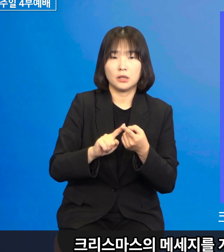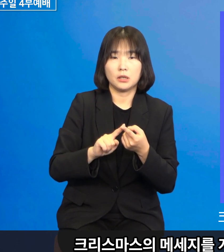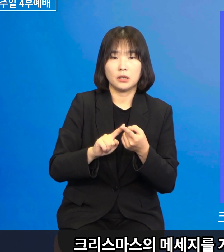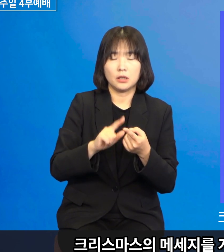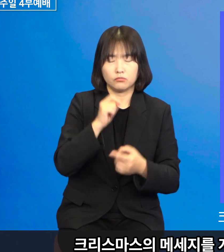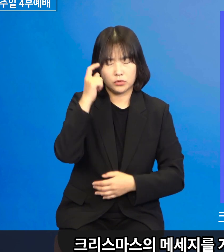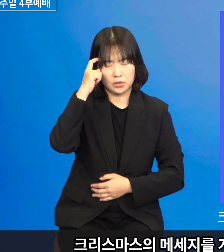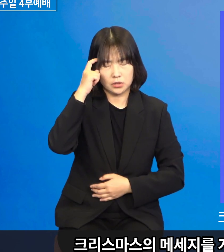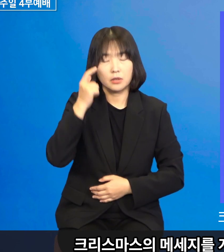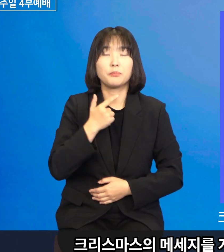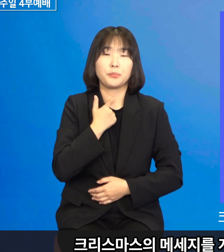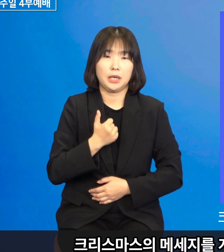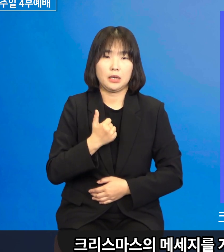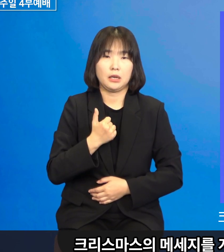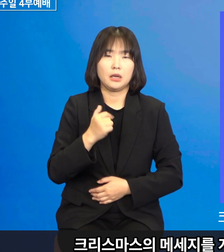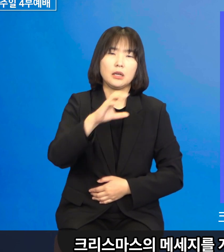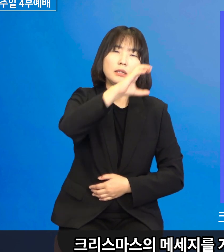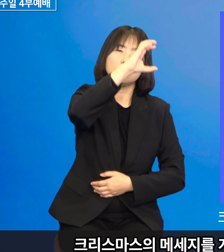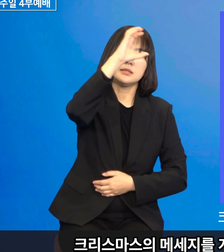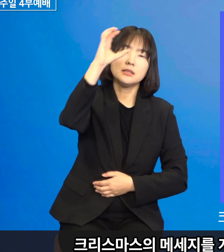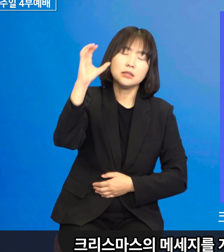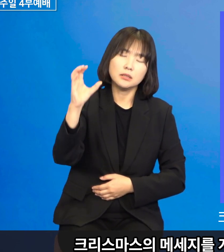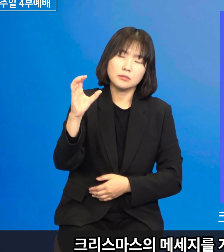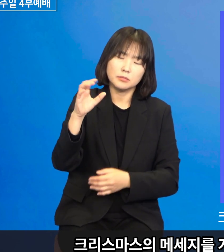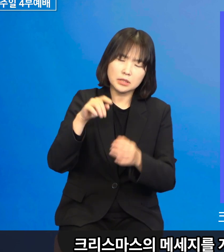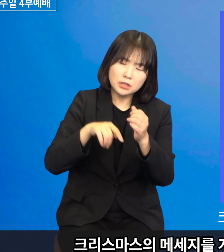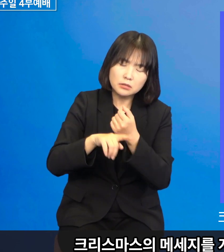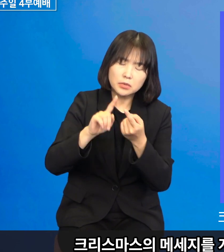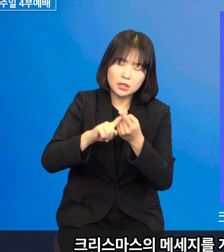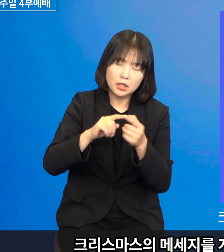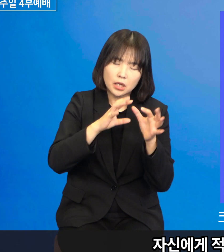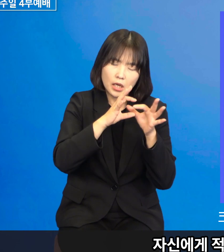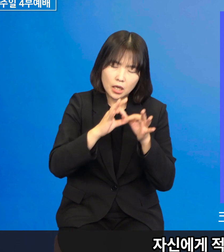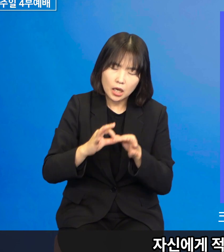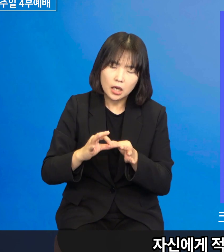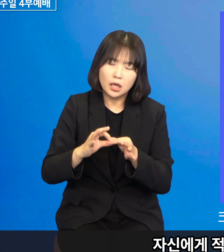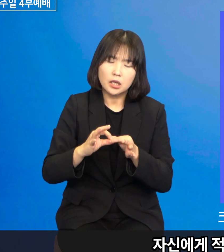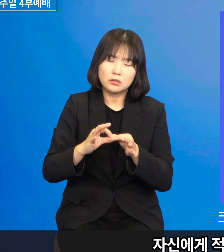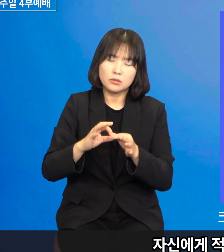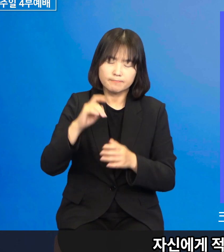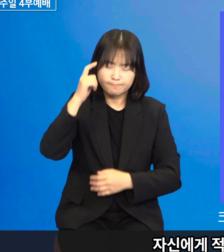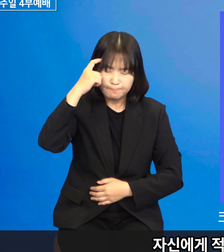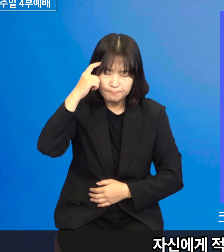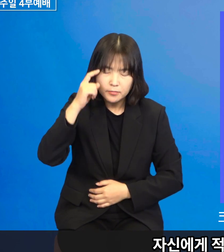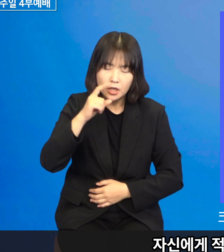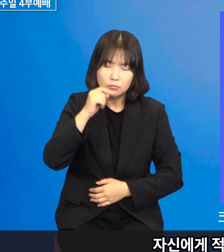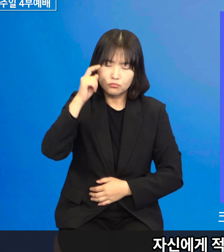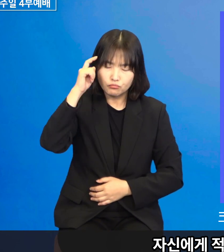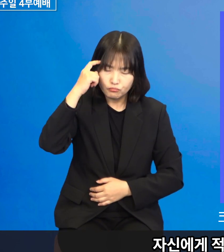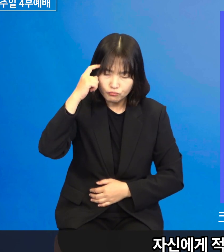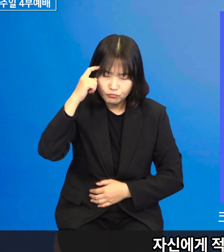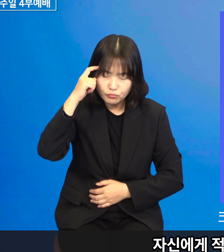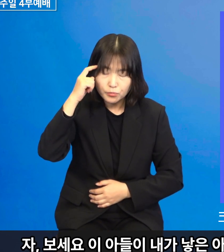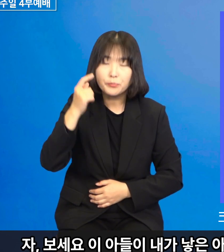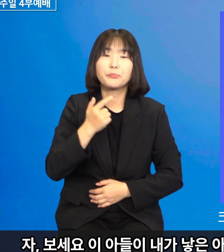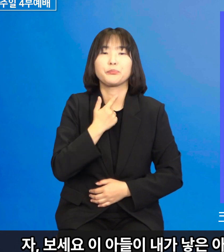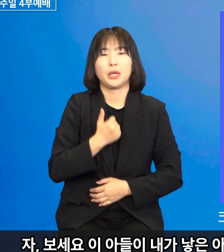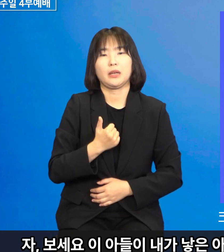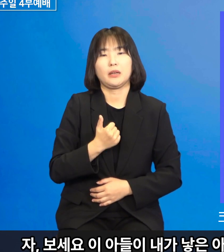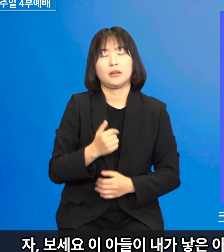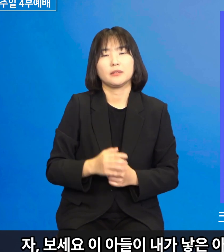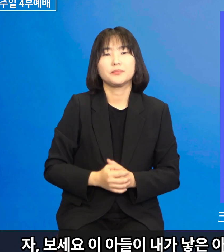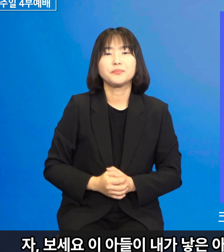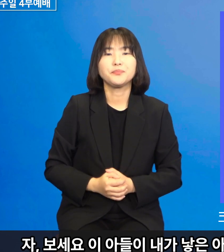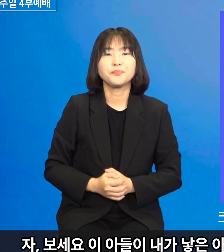크리스마스의 메시지를 계속 깊이 생각하고 묵상하고 자신에게 적용을 한 거예요. 자,